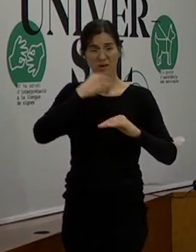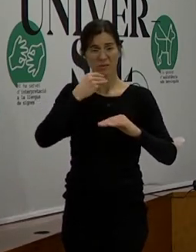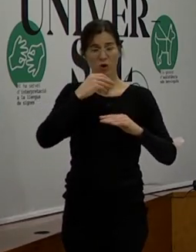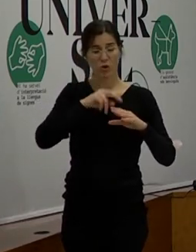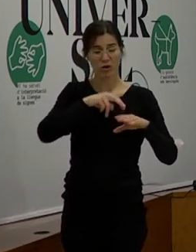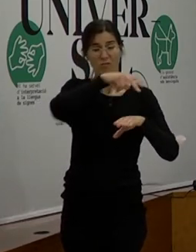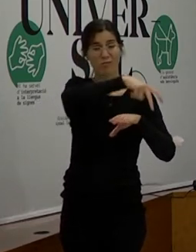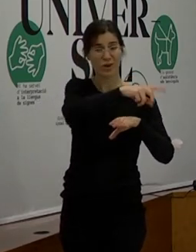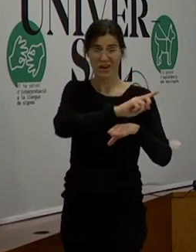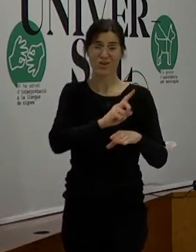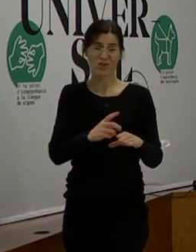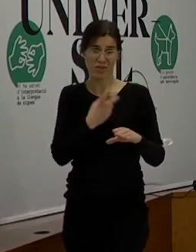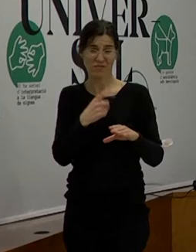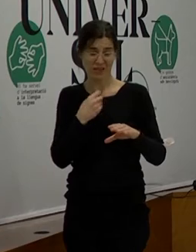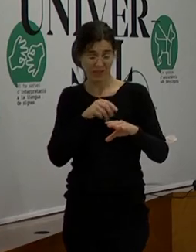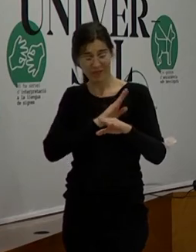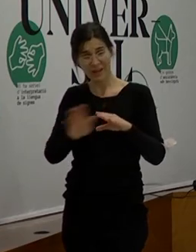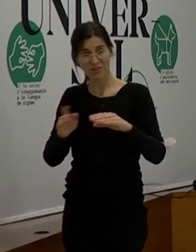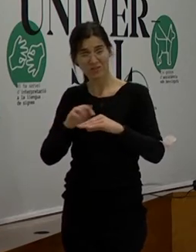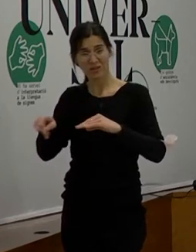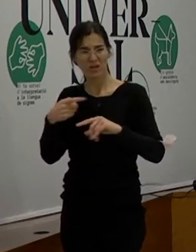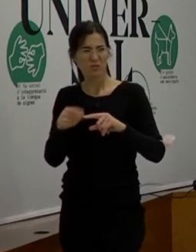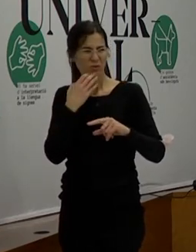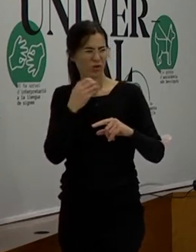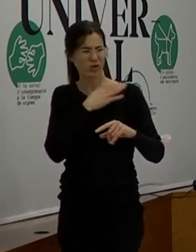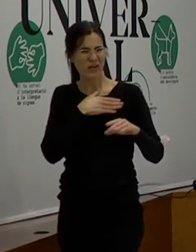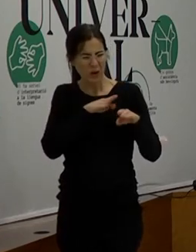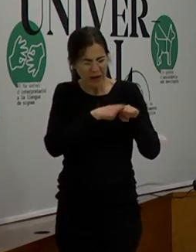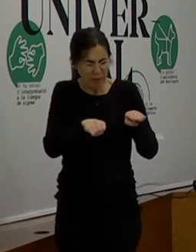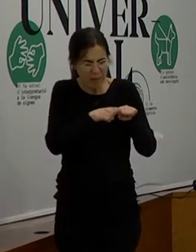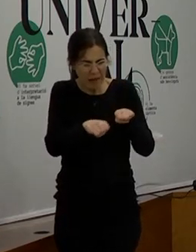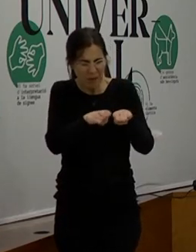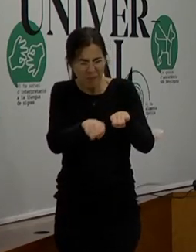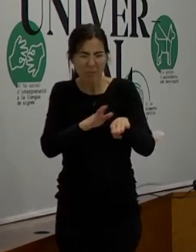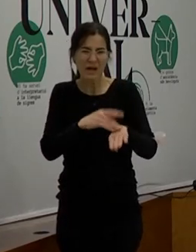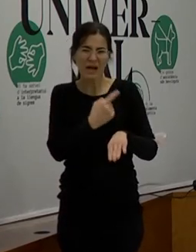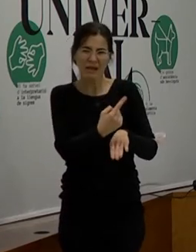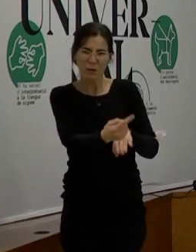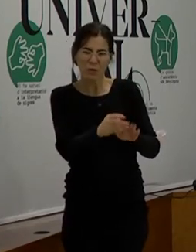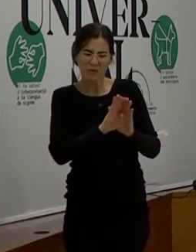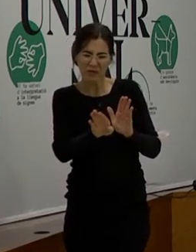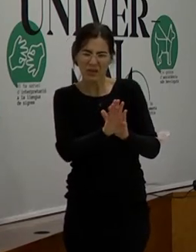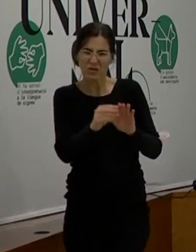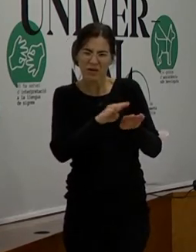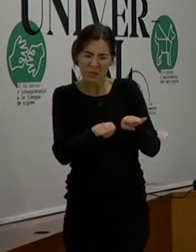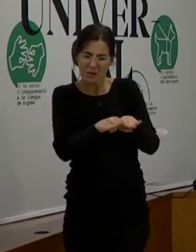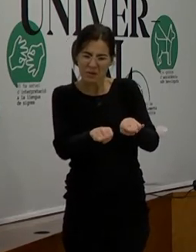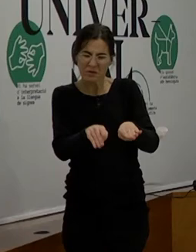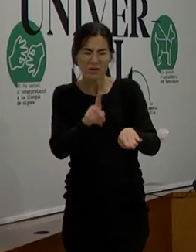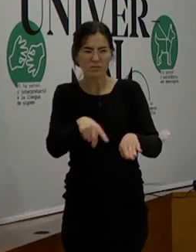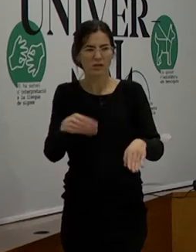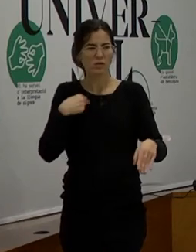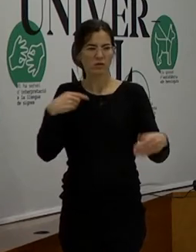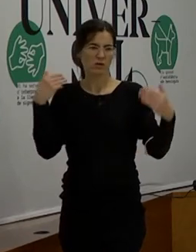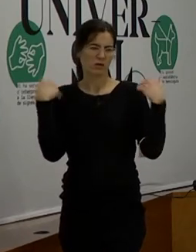el que no vull és que comencem a fer rampetes particulars per cadascun dels veïns i a més m'encarregui